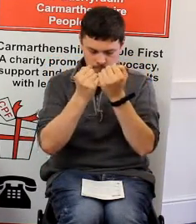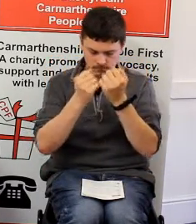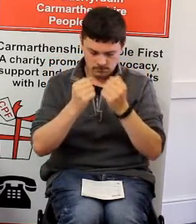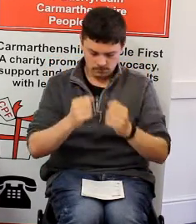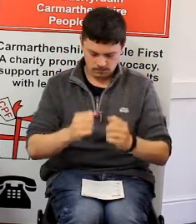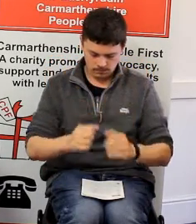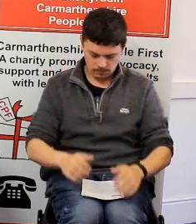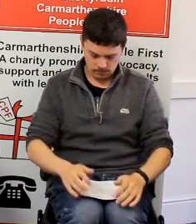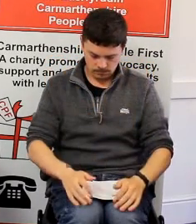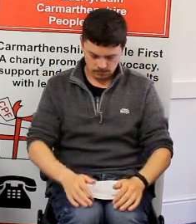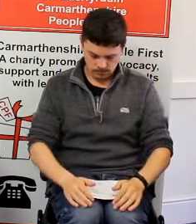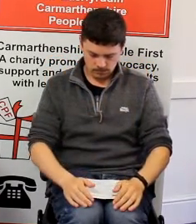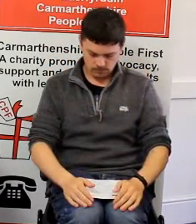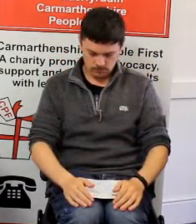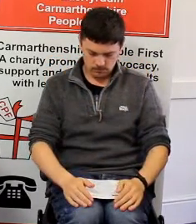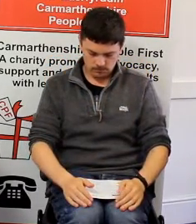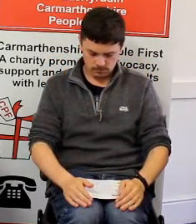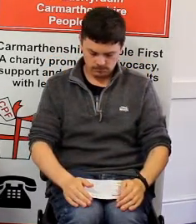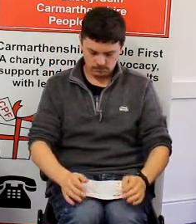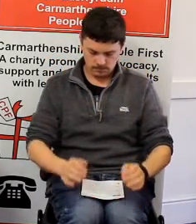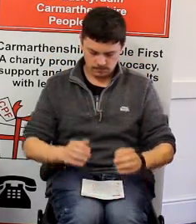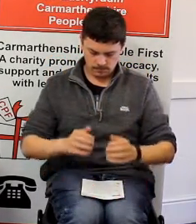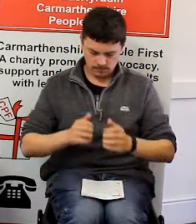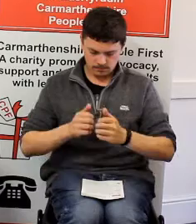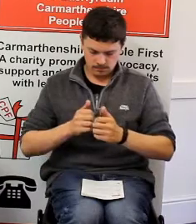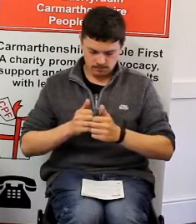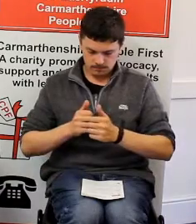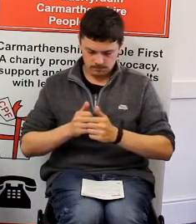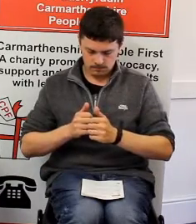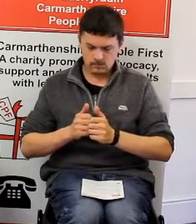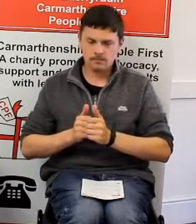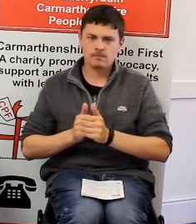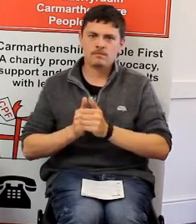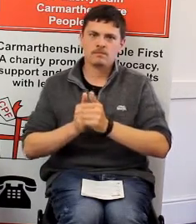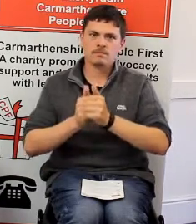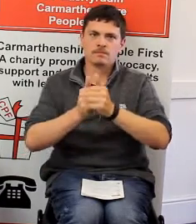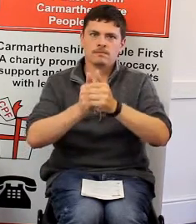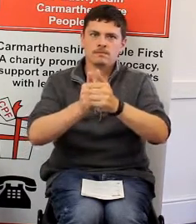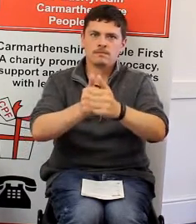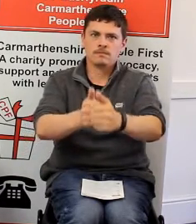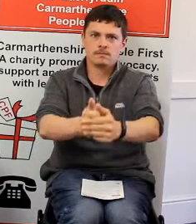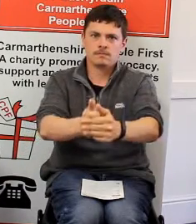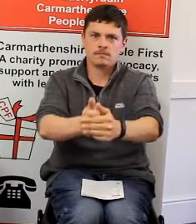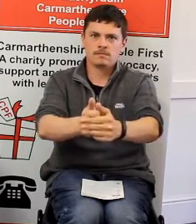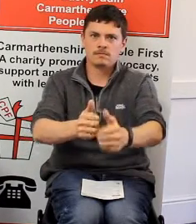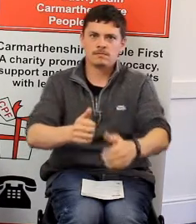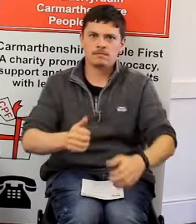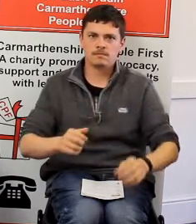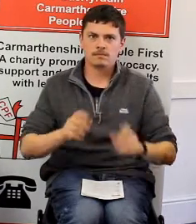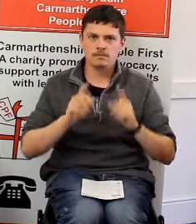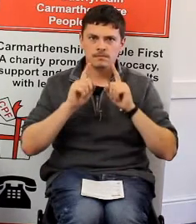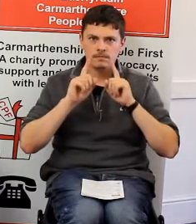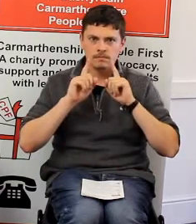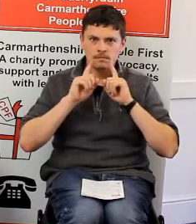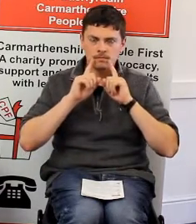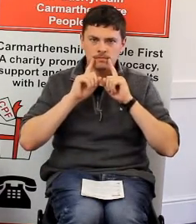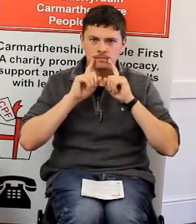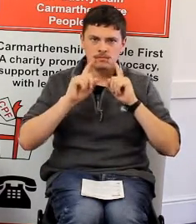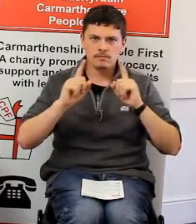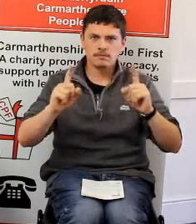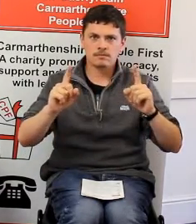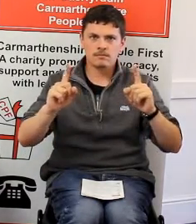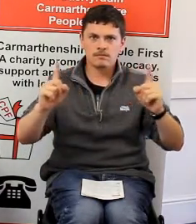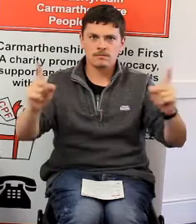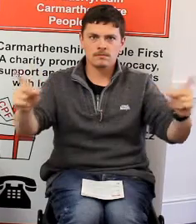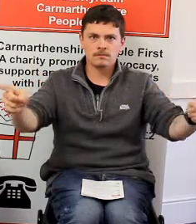erioli. Rydym hefyd yn hyfforddi pobl sydd ag anableddau dysgu